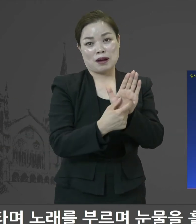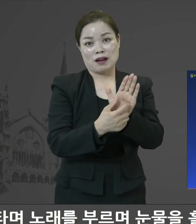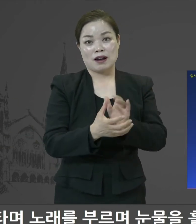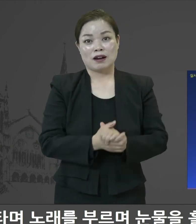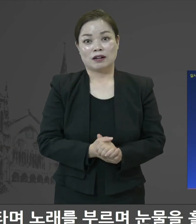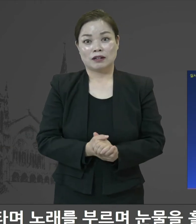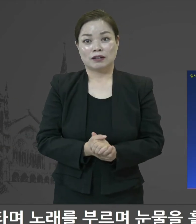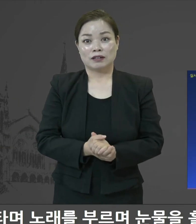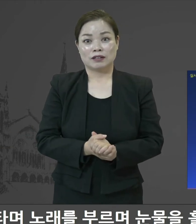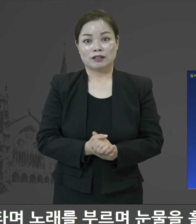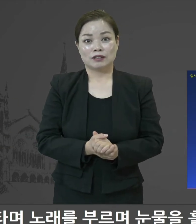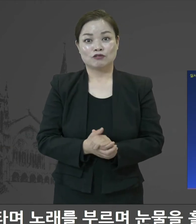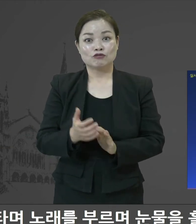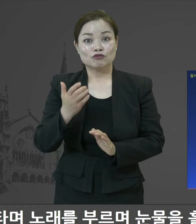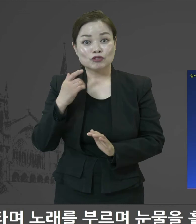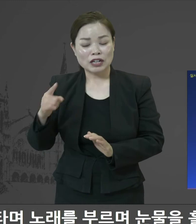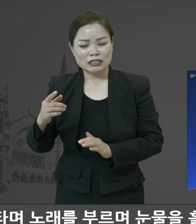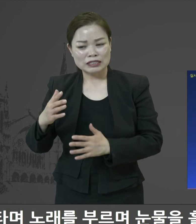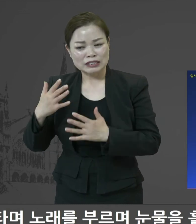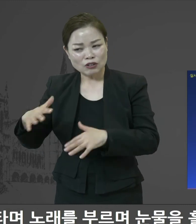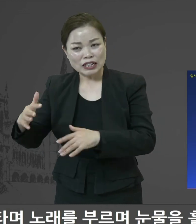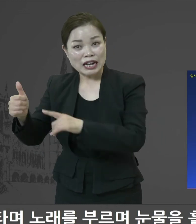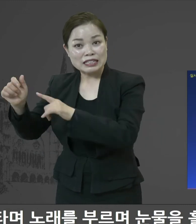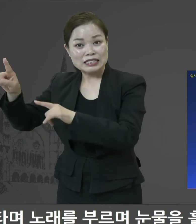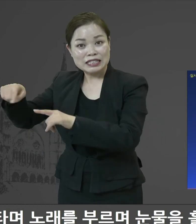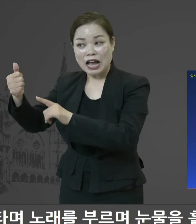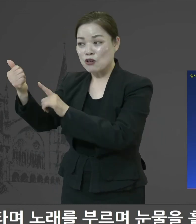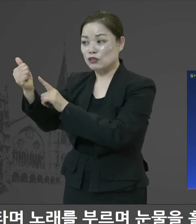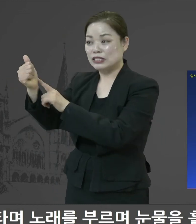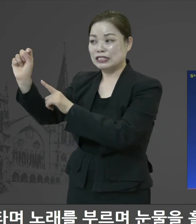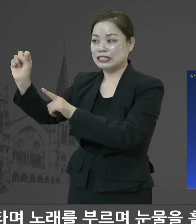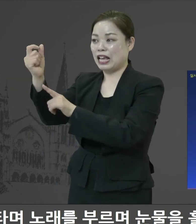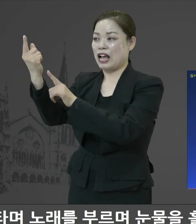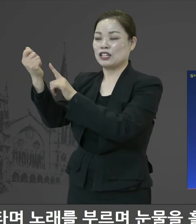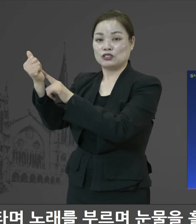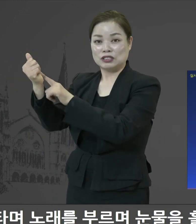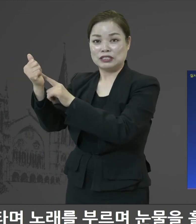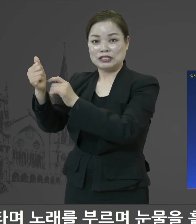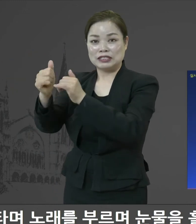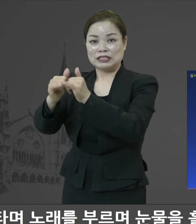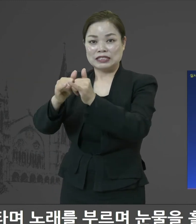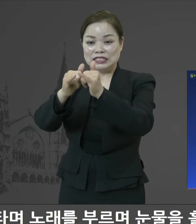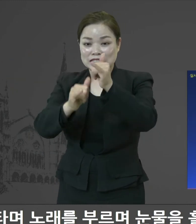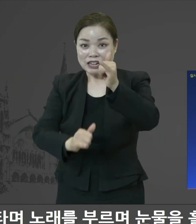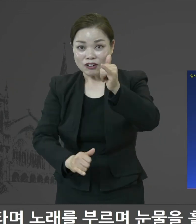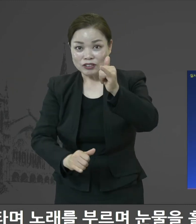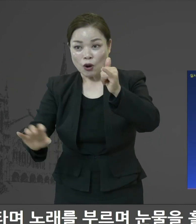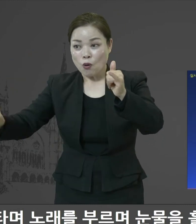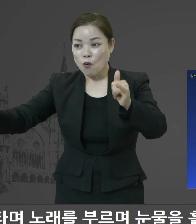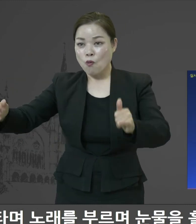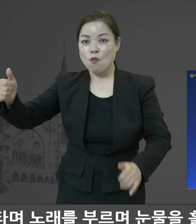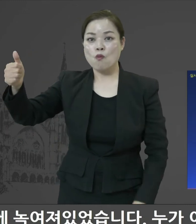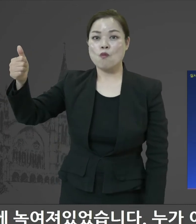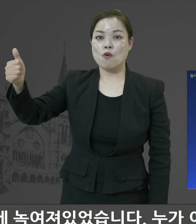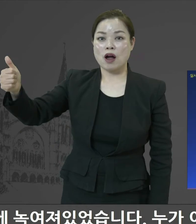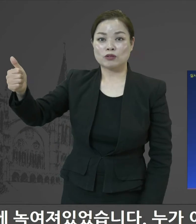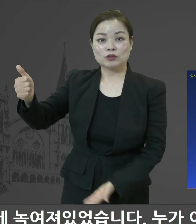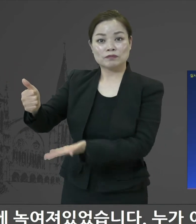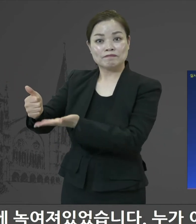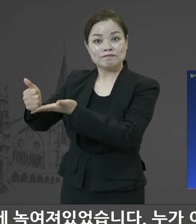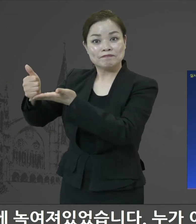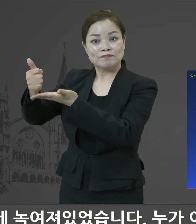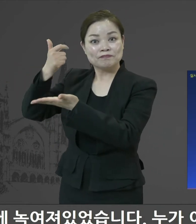그런데 누가 이런 연약한 다윗을 이스라엘 역사상 최고의 대왕으로